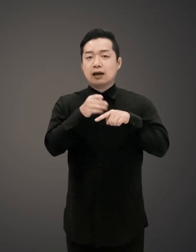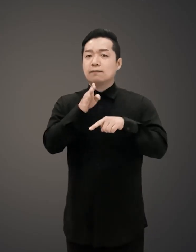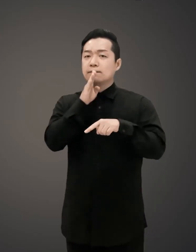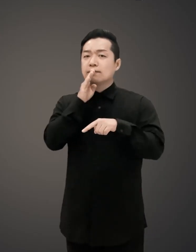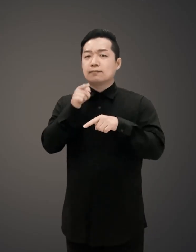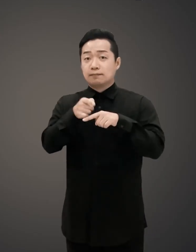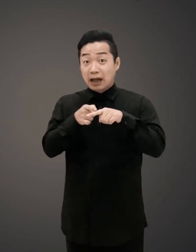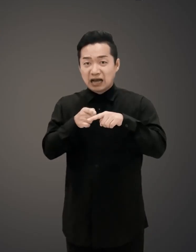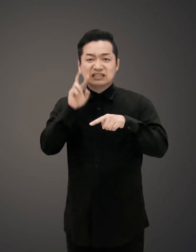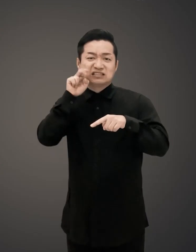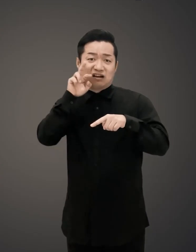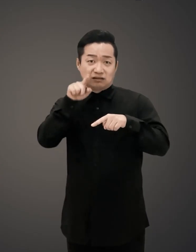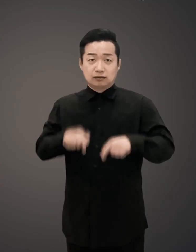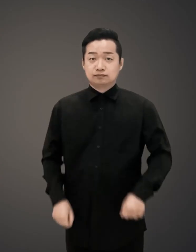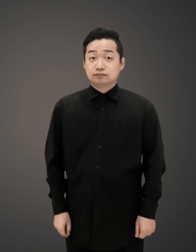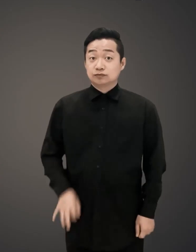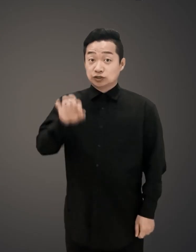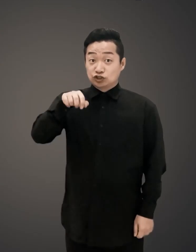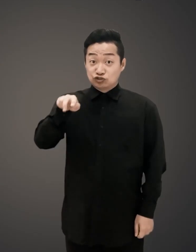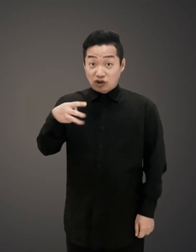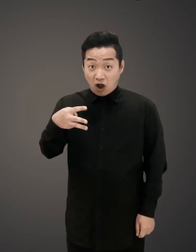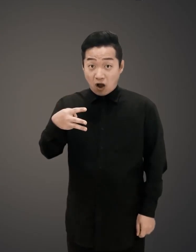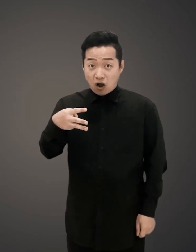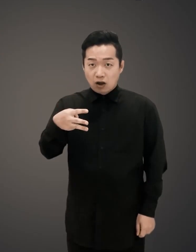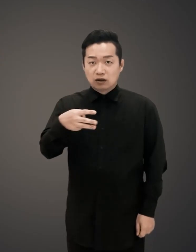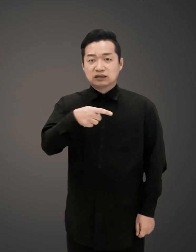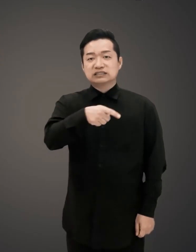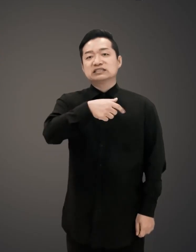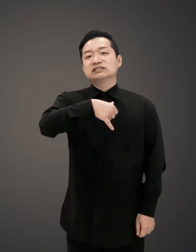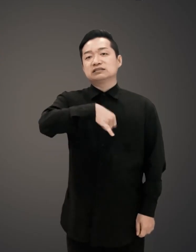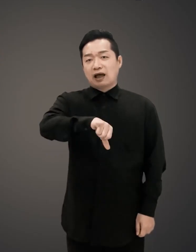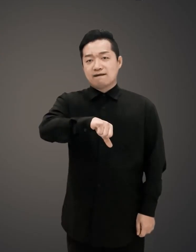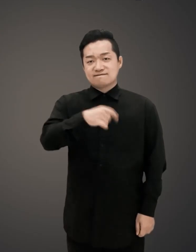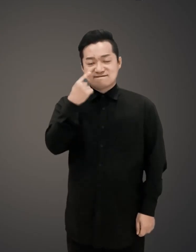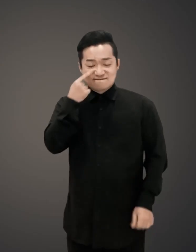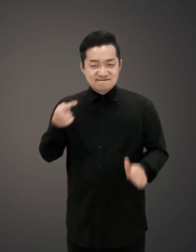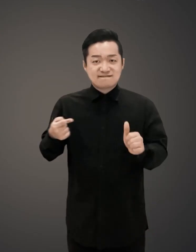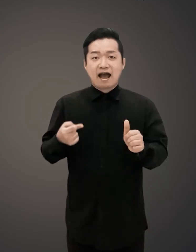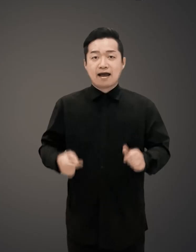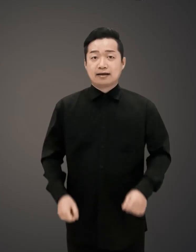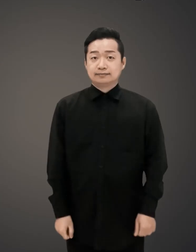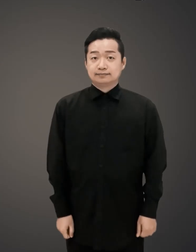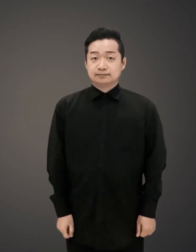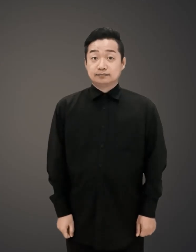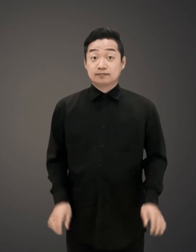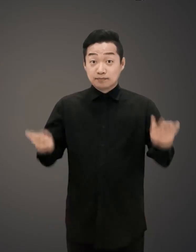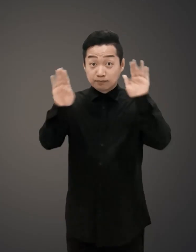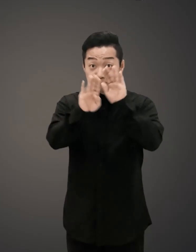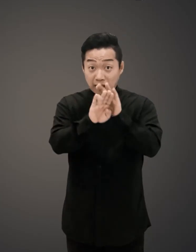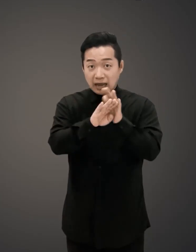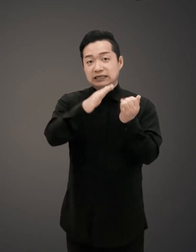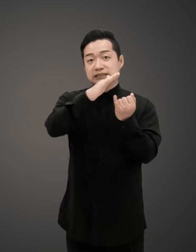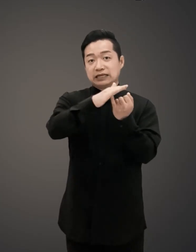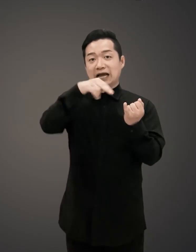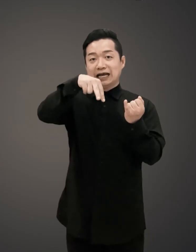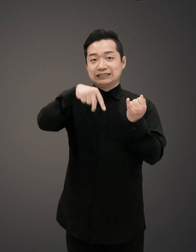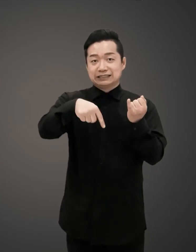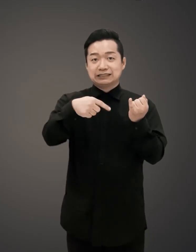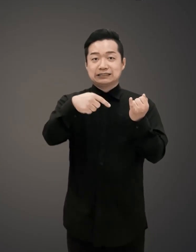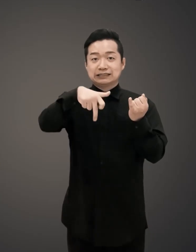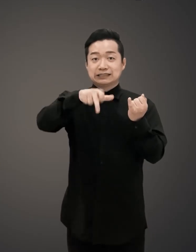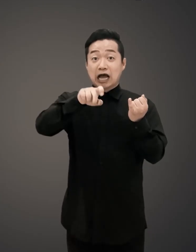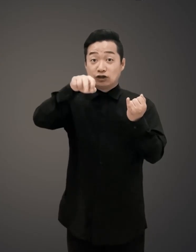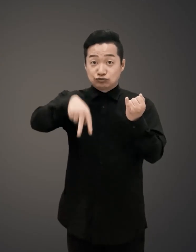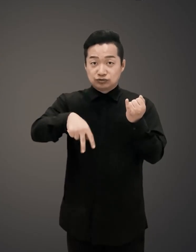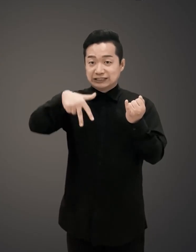반은 틀린 것이었다. 유월이 에디커스 핀치의 아이들을 노린 것이다. 늦은 밤 스카웃과 잼은